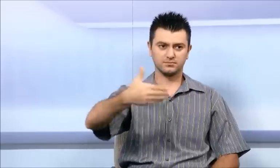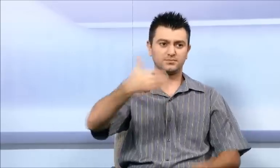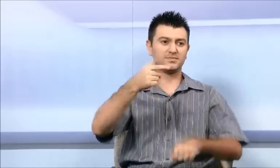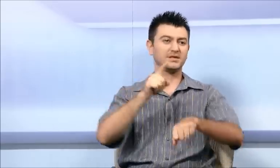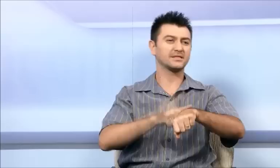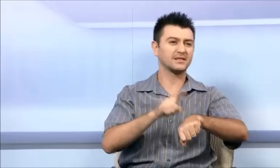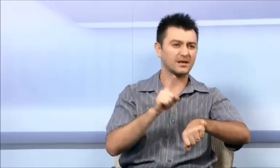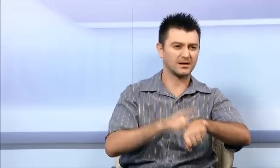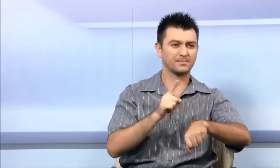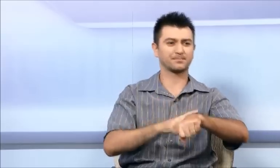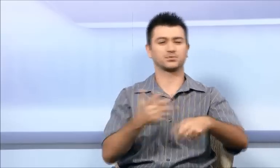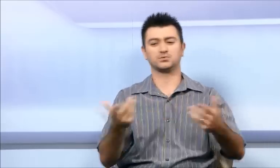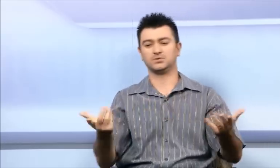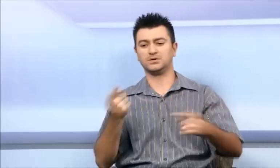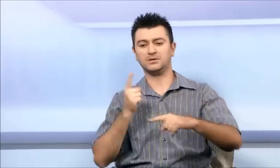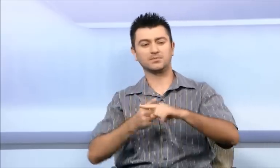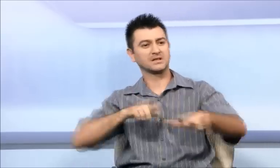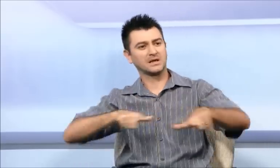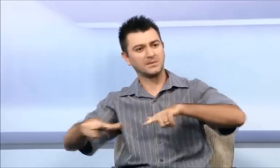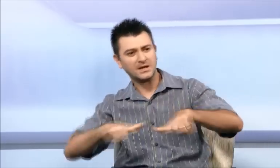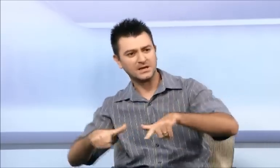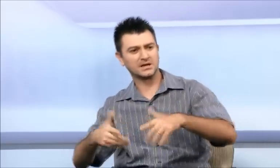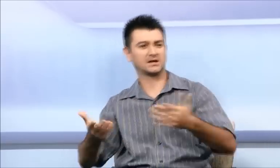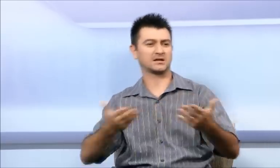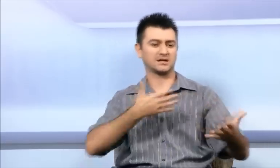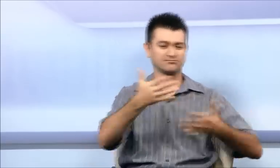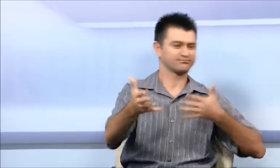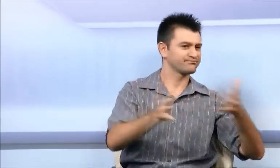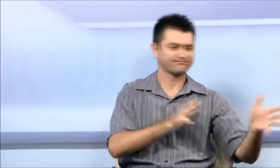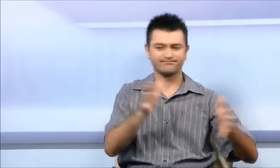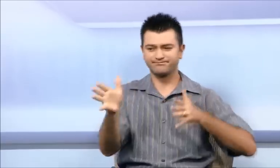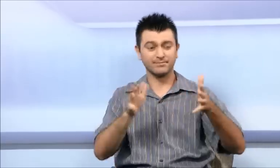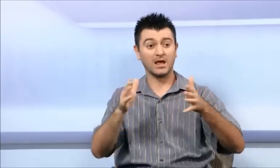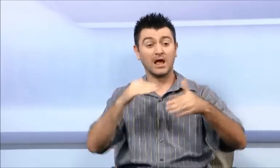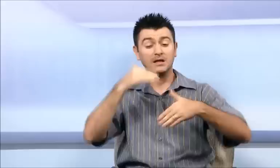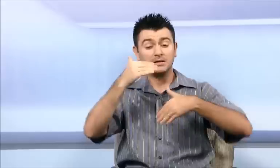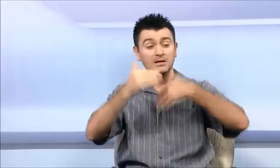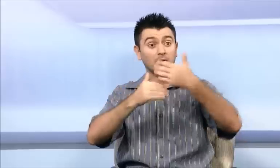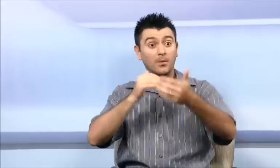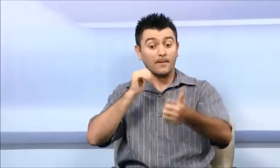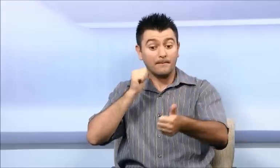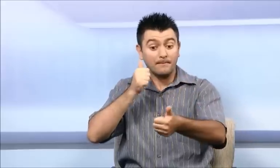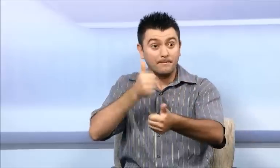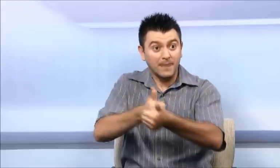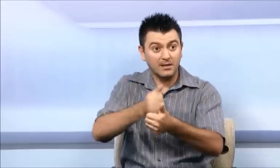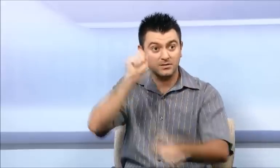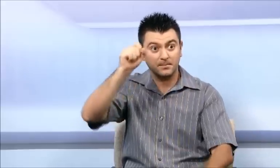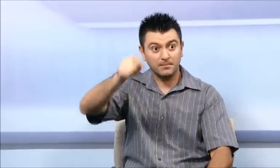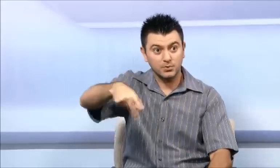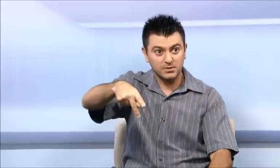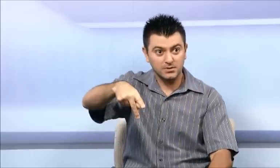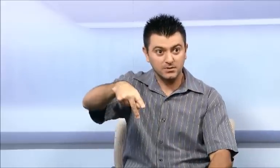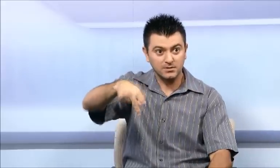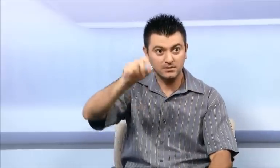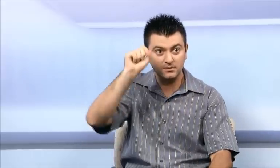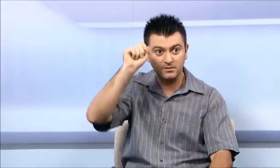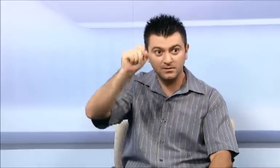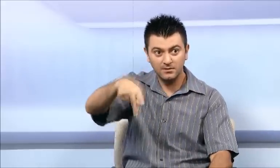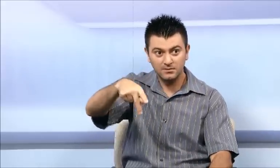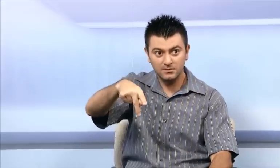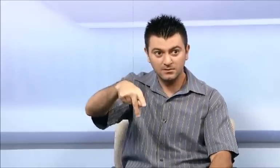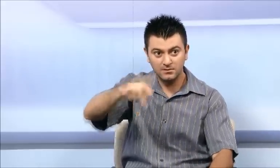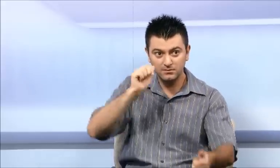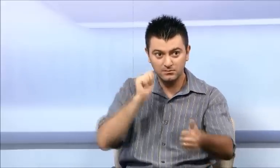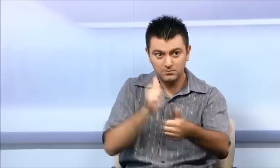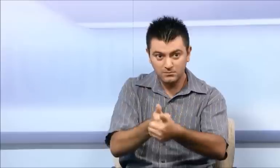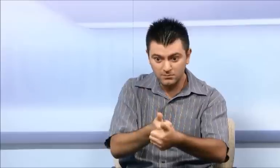Ela demorou bastante tempo, né? Porque ela trabalha, tem outras atividades. Mas